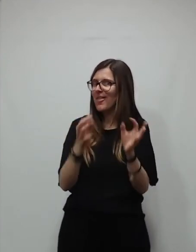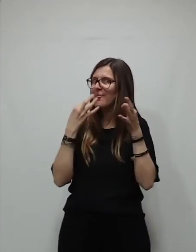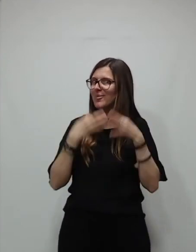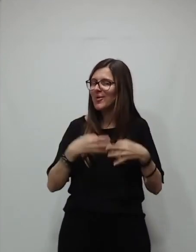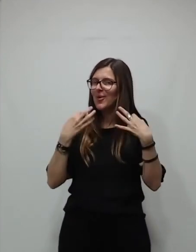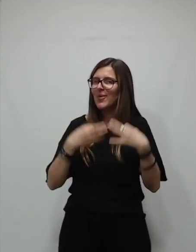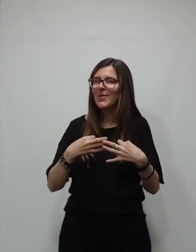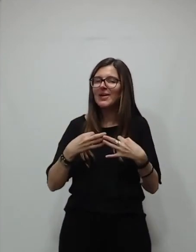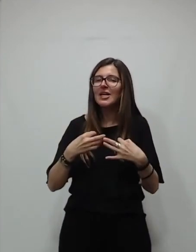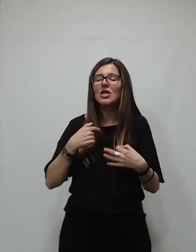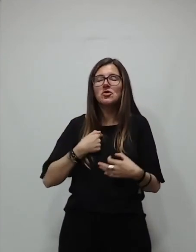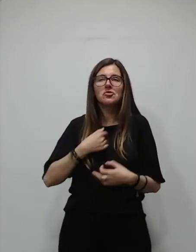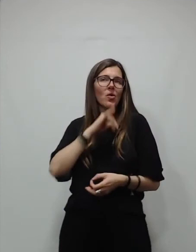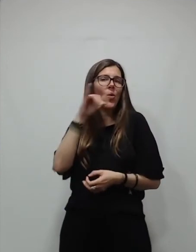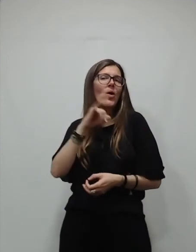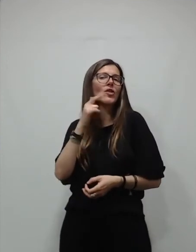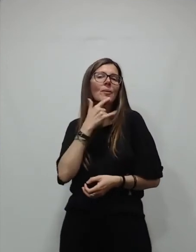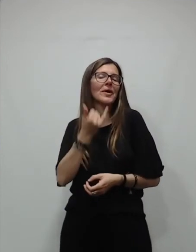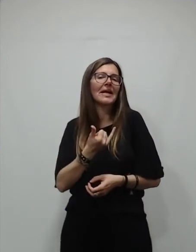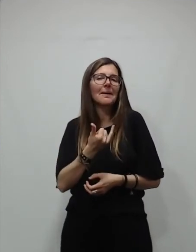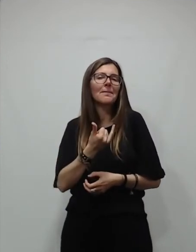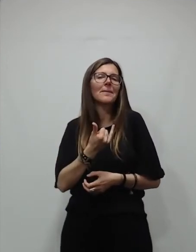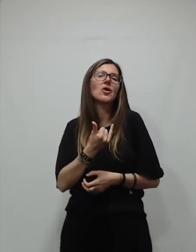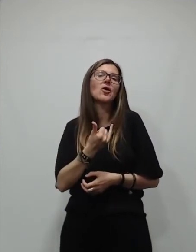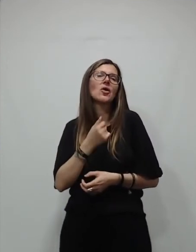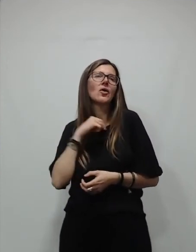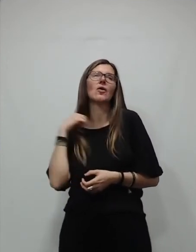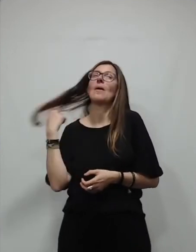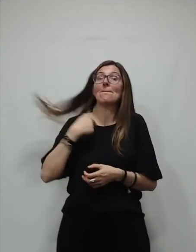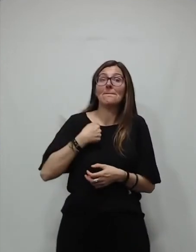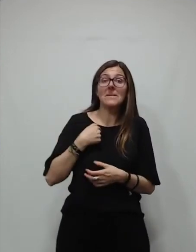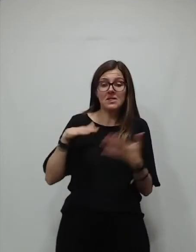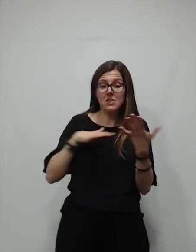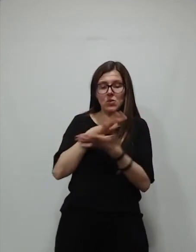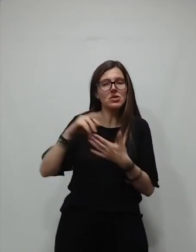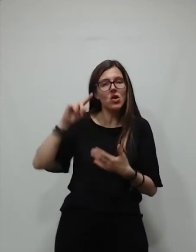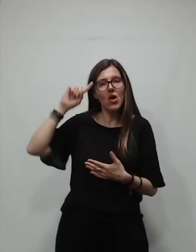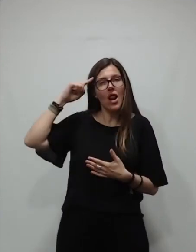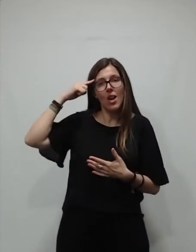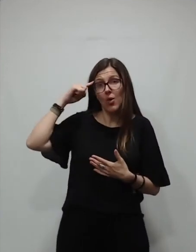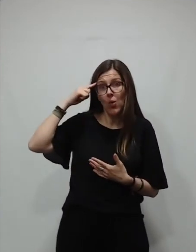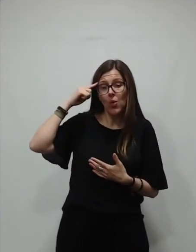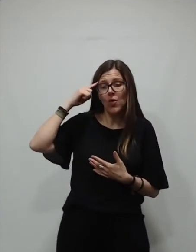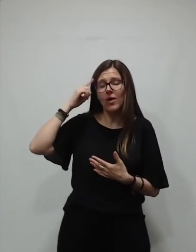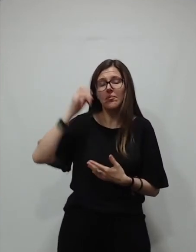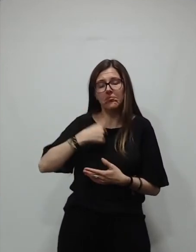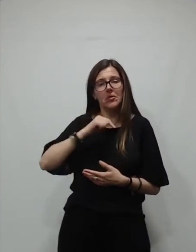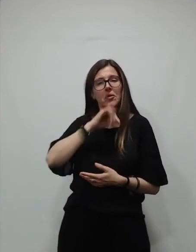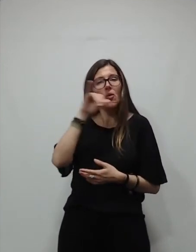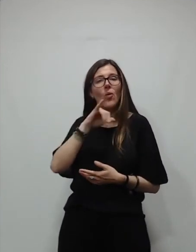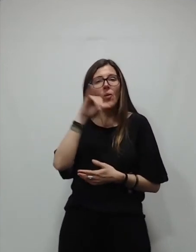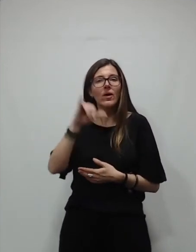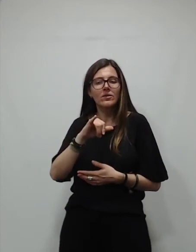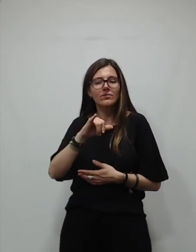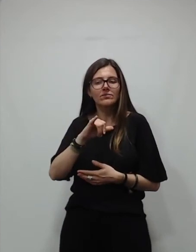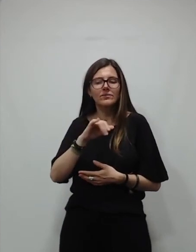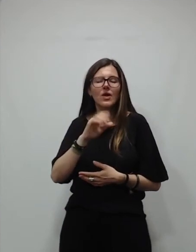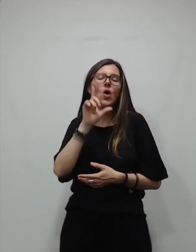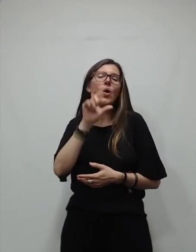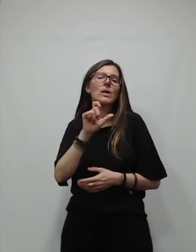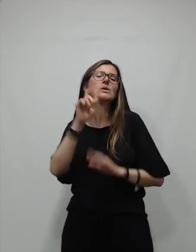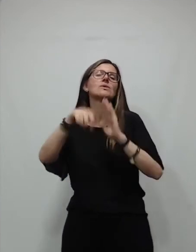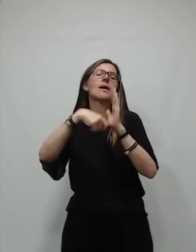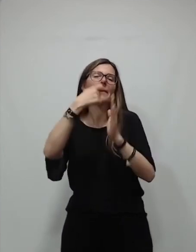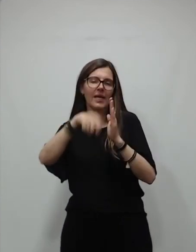satisfechos. Yo hablo del lugar en primera persona de la locura, de una película que, más allá de todo lo que sea la representación de